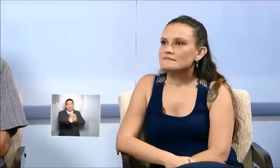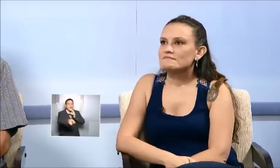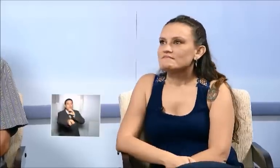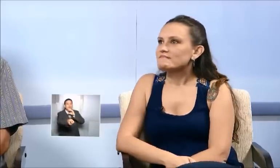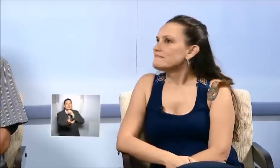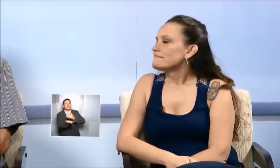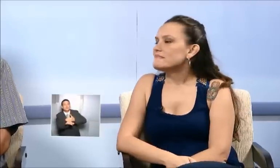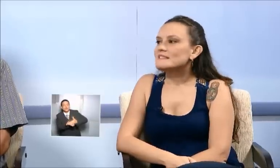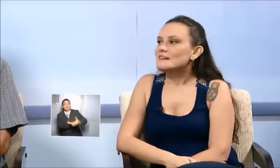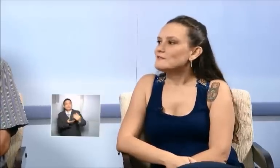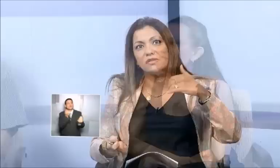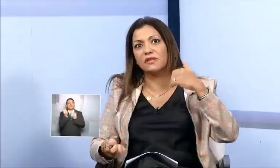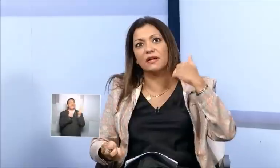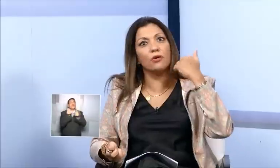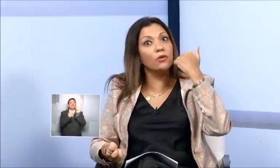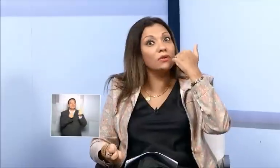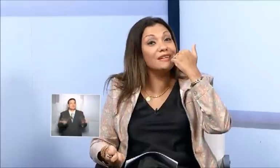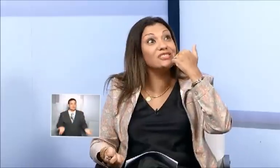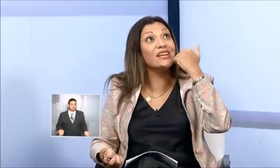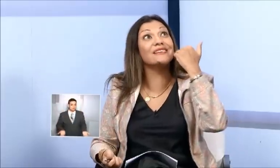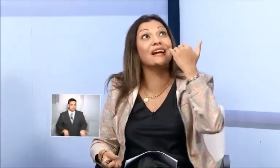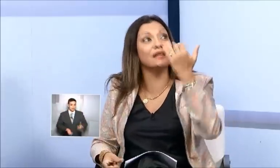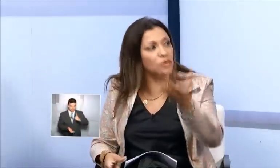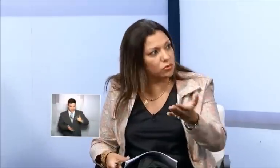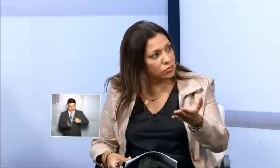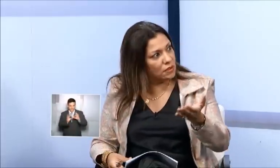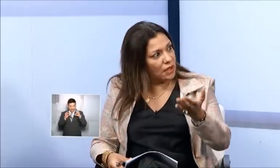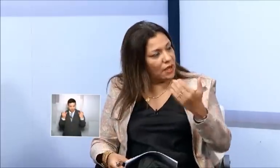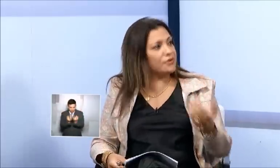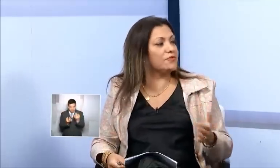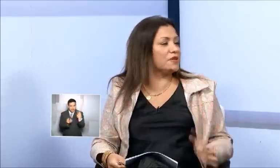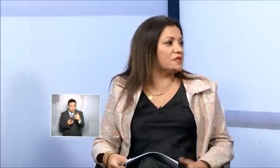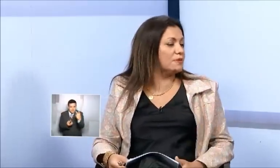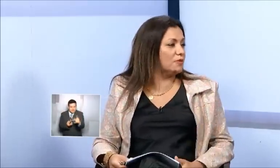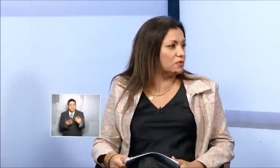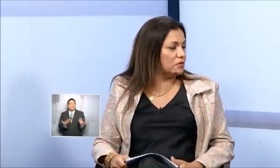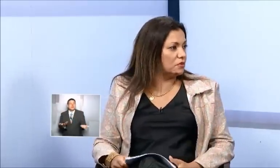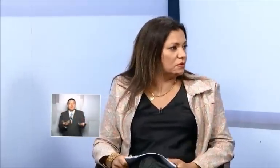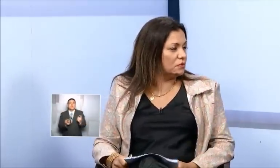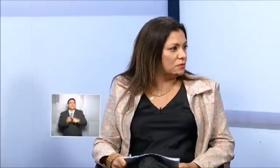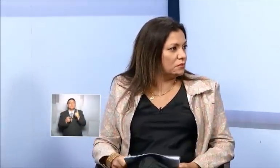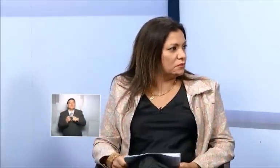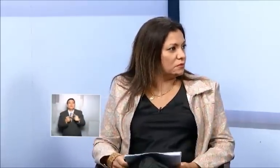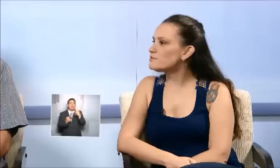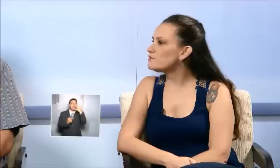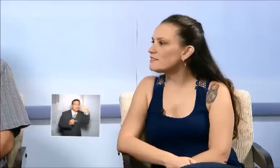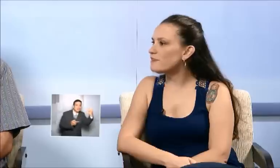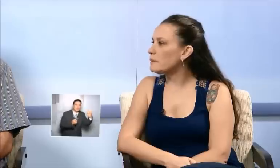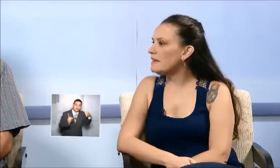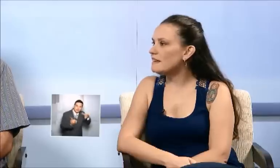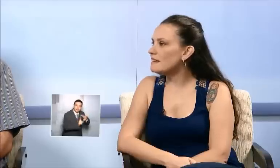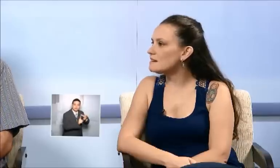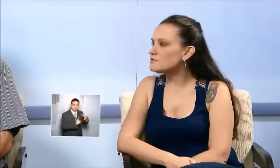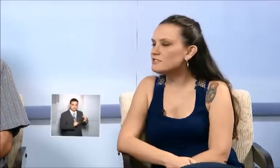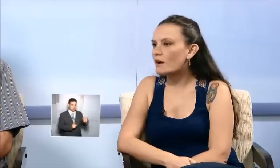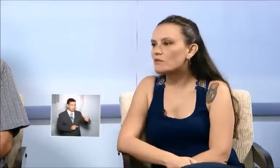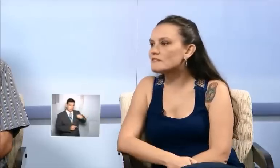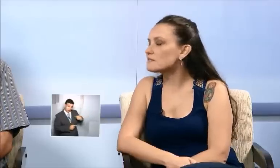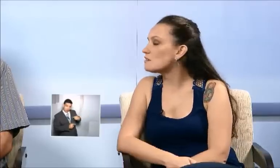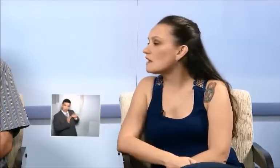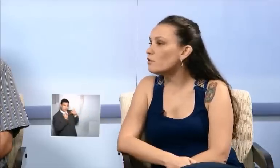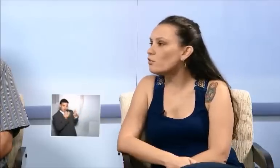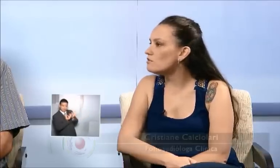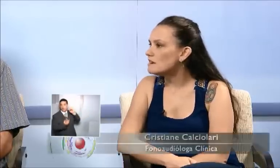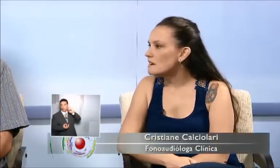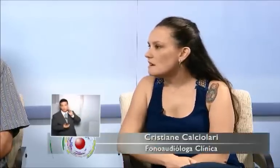algum parente? Não. O que te atraiu a viver nesse mundo? Não tenho ninguém surdo na família, não tinha